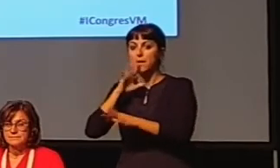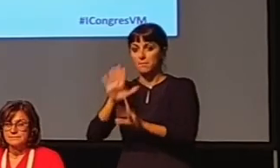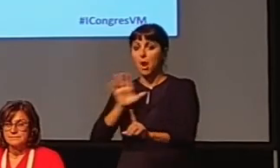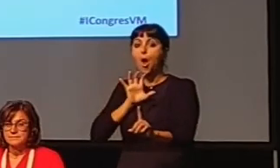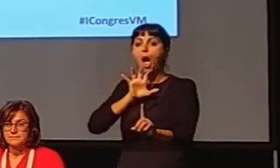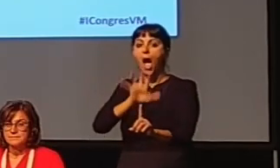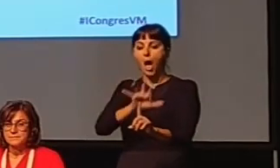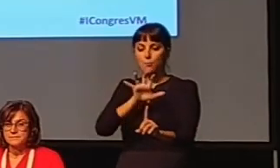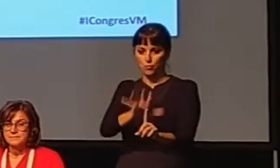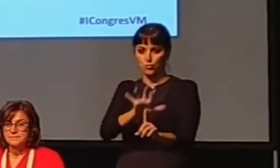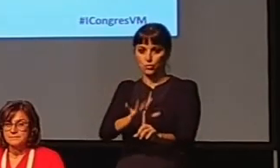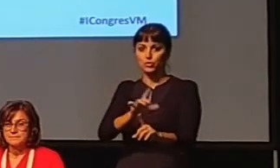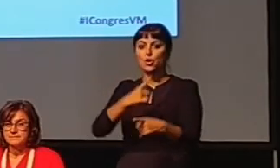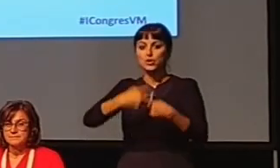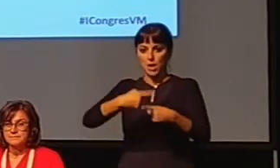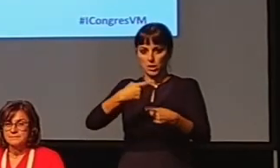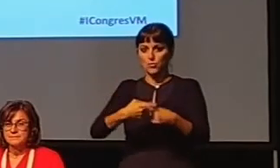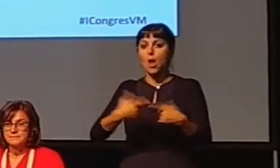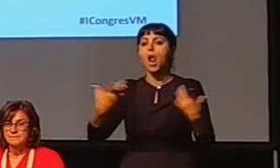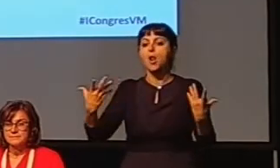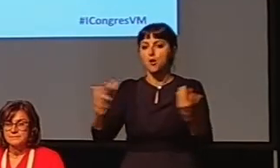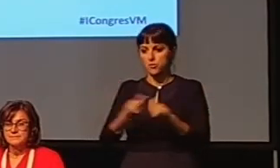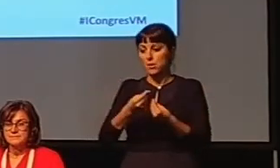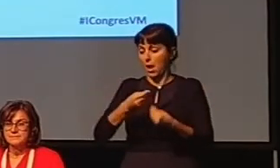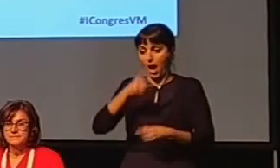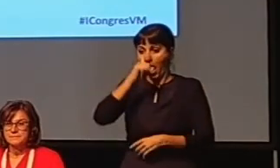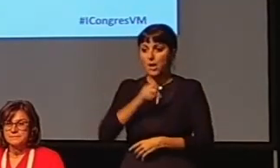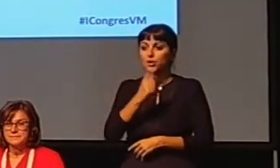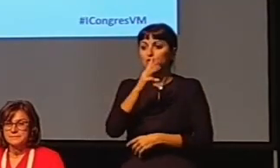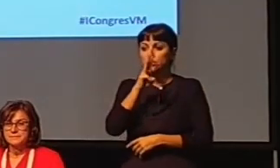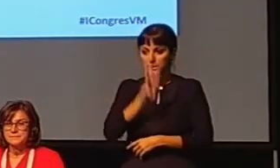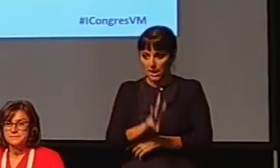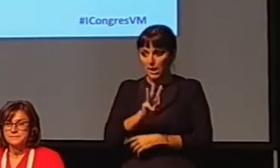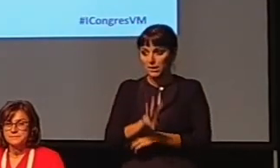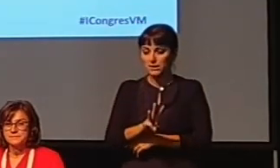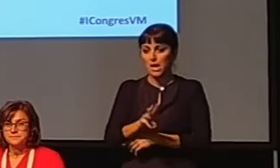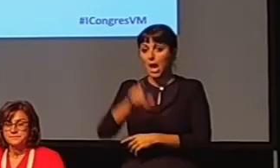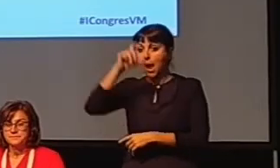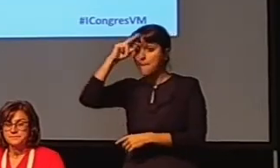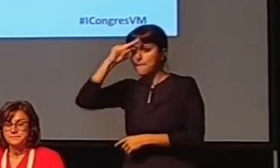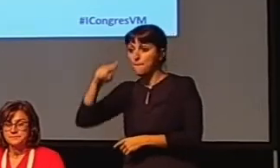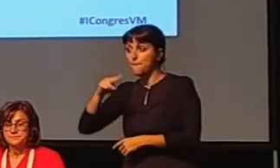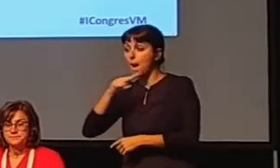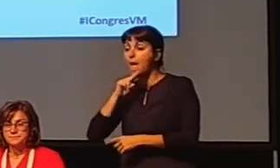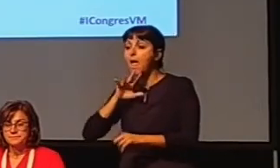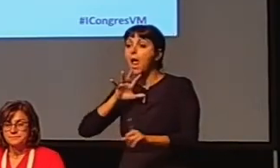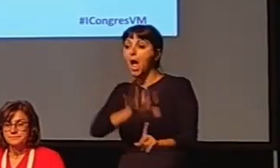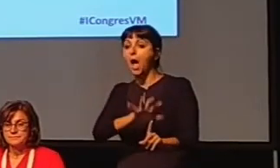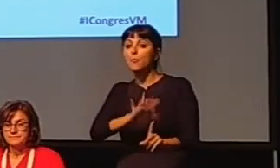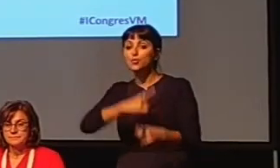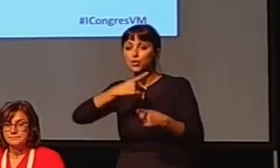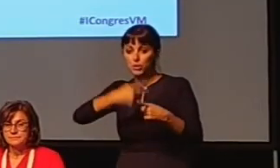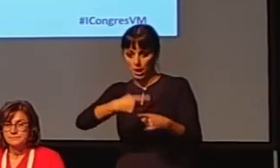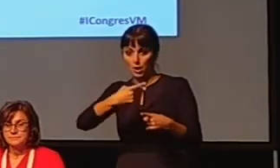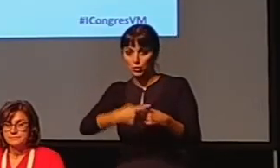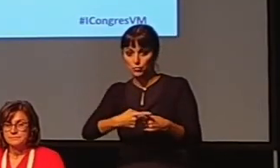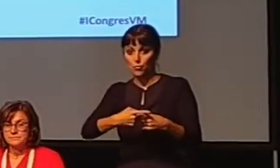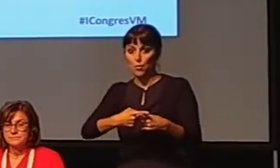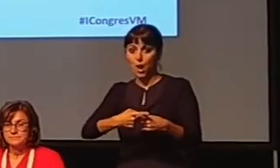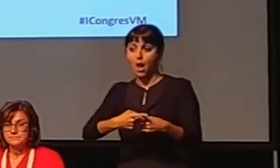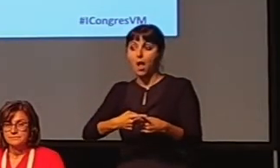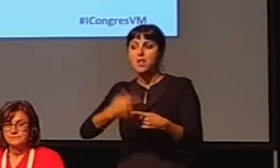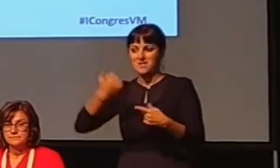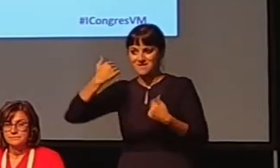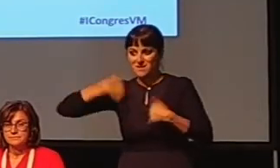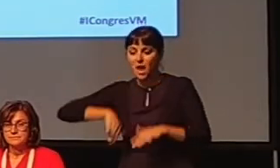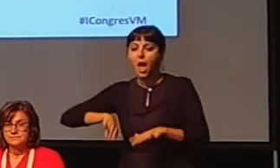con 3 añitos. Los niños relataron perfectamente lo que el padre le hacía, pero no hay nada orgánico, por